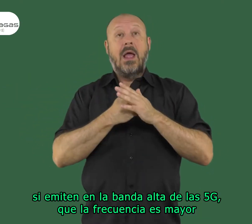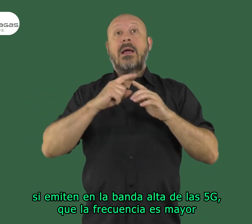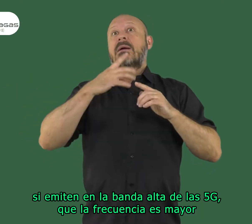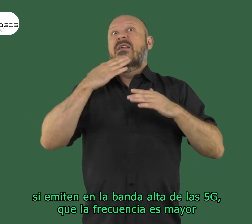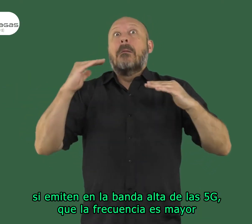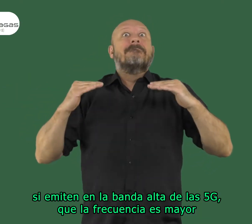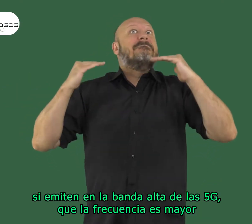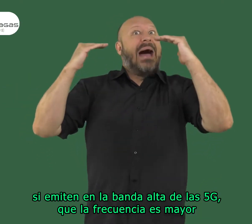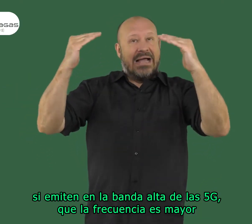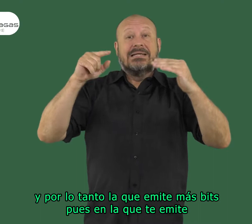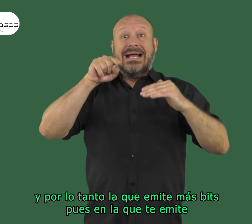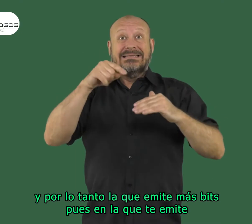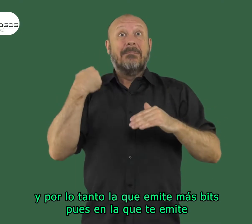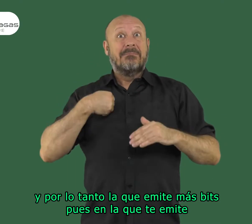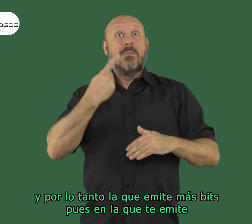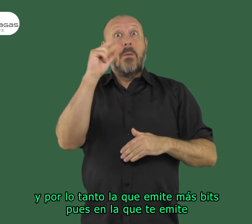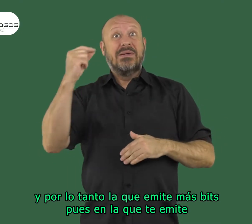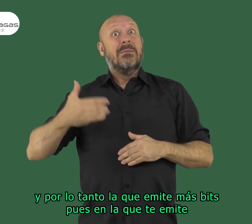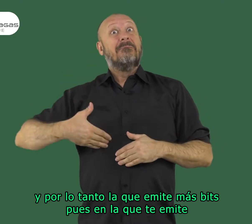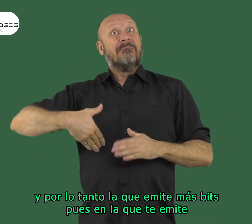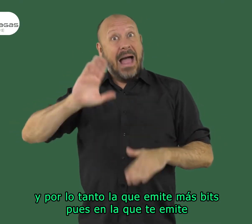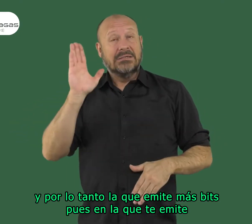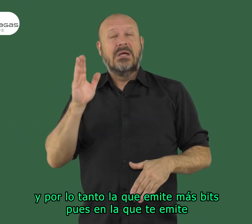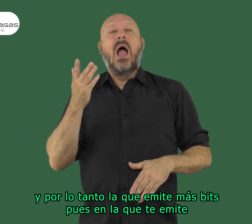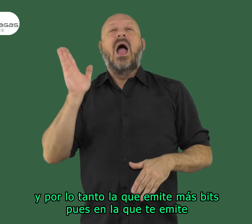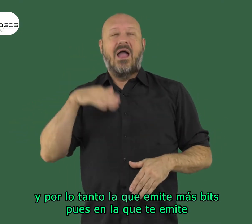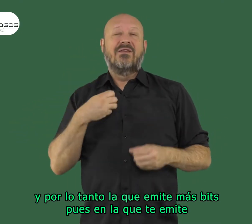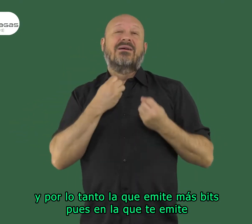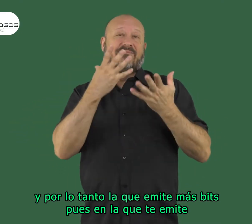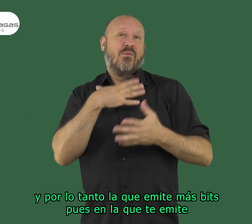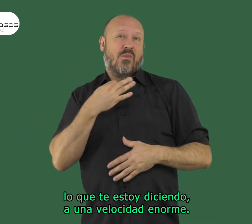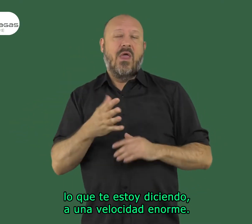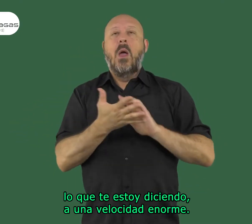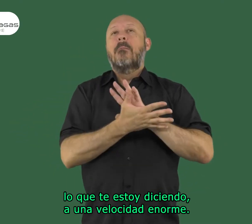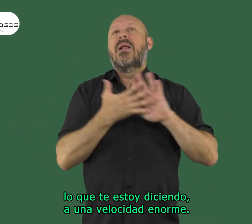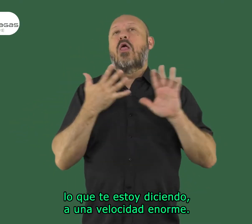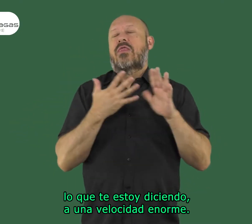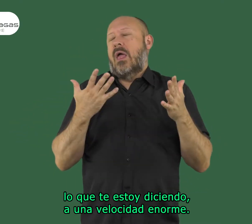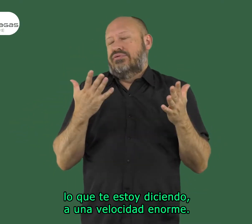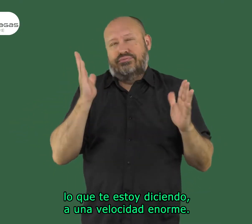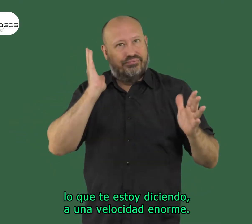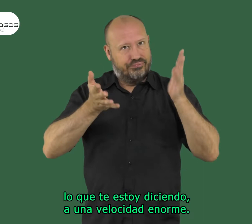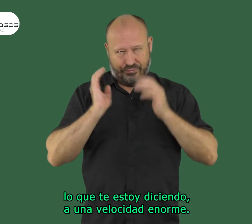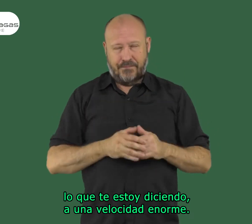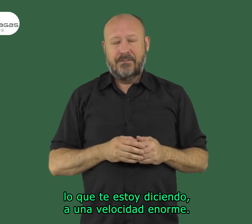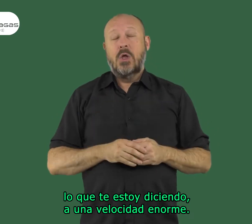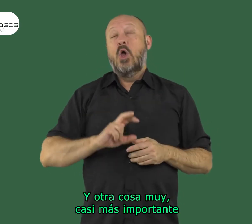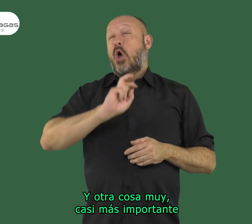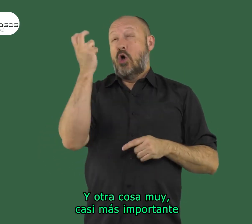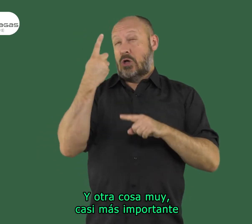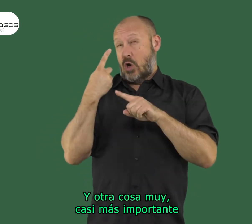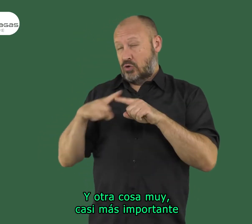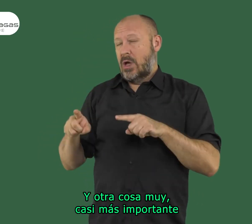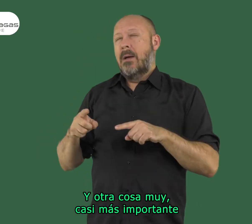5G, que es la frecuencia mayor y por lo tanto la que emite más bits, pues es la que te emite lo que te estoy diciendo a una velocidad enorme.